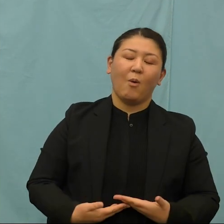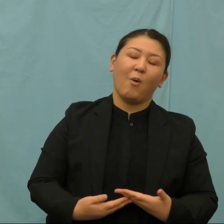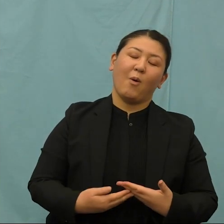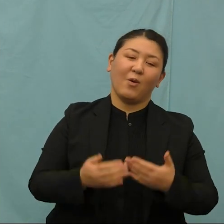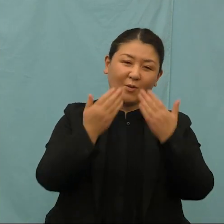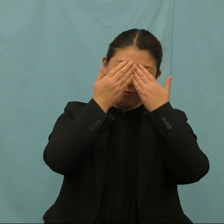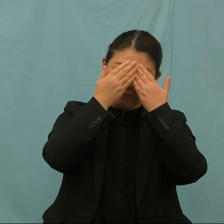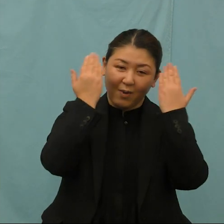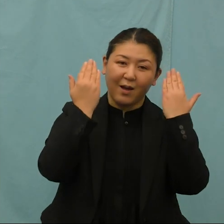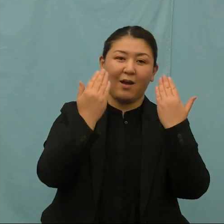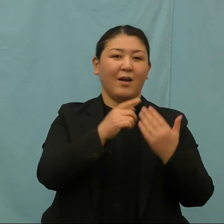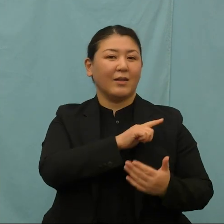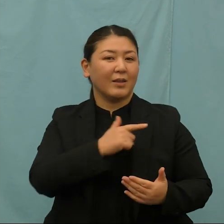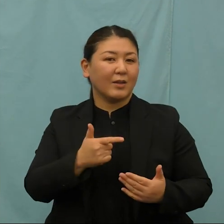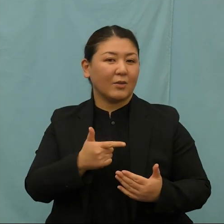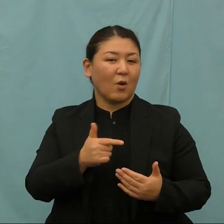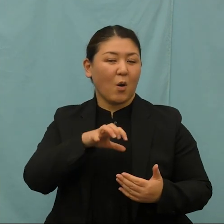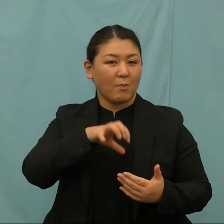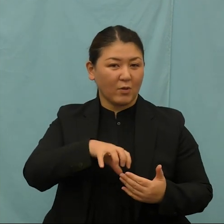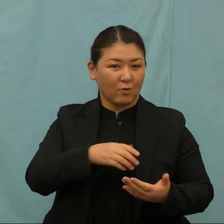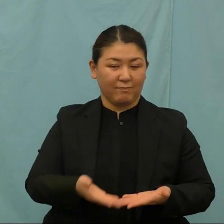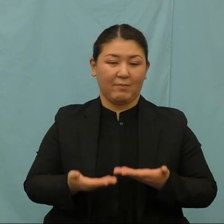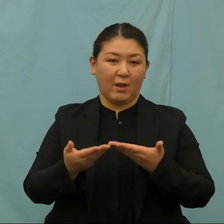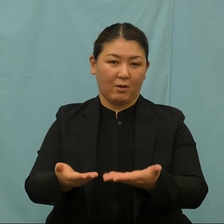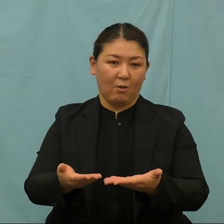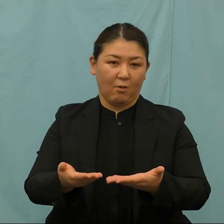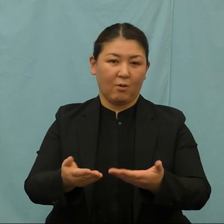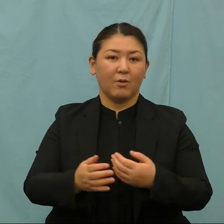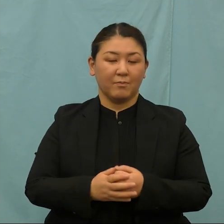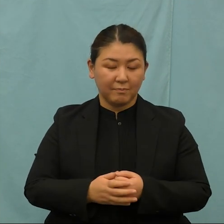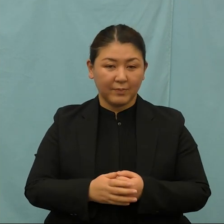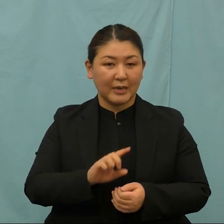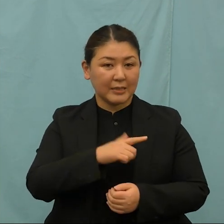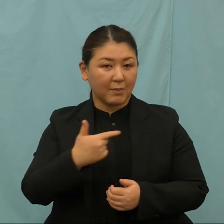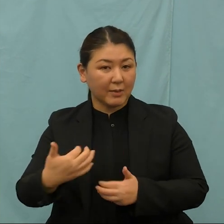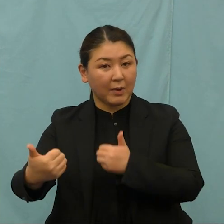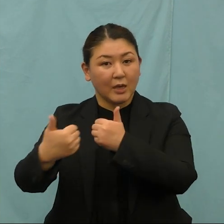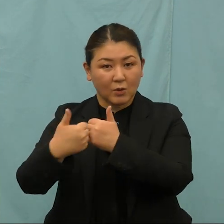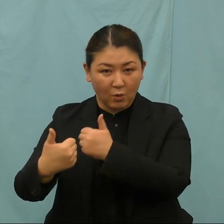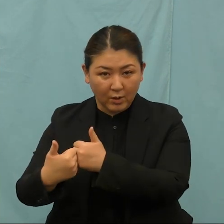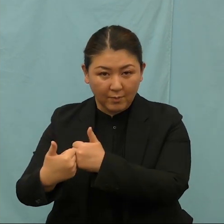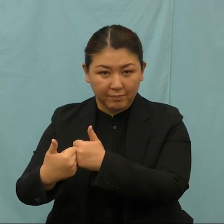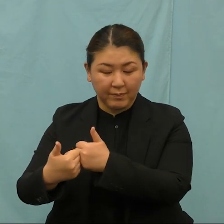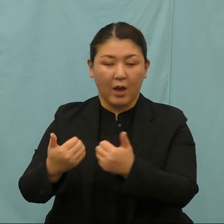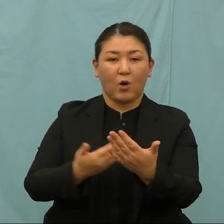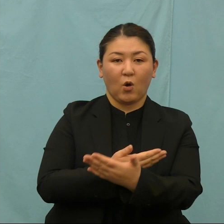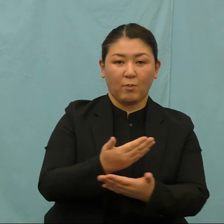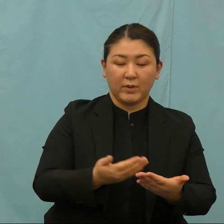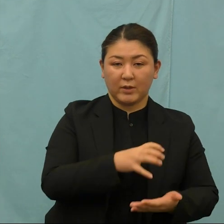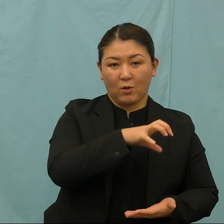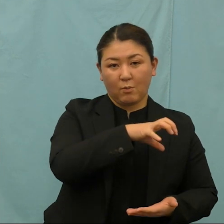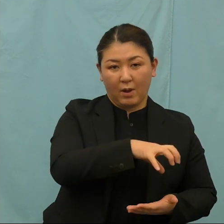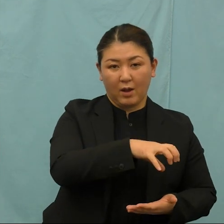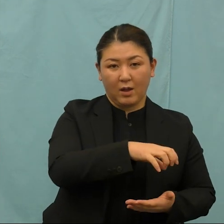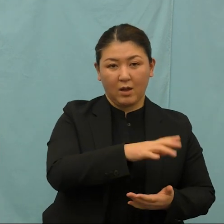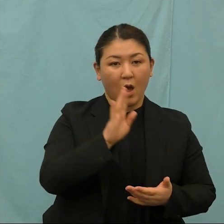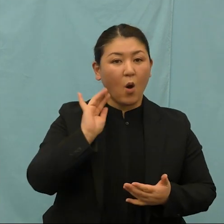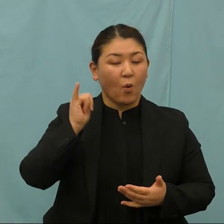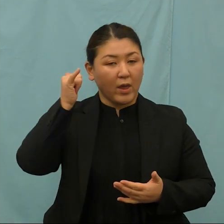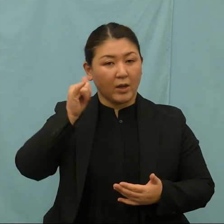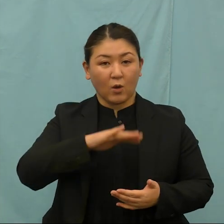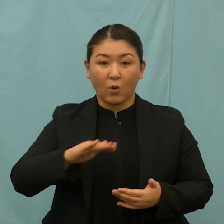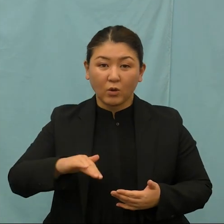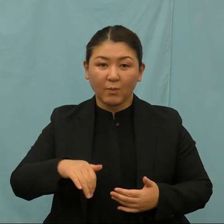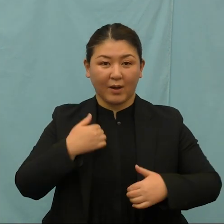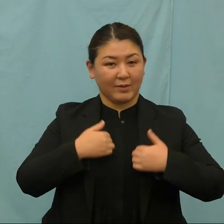レッシュすることができる機会を提供する場のほか、さまざまな相談やコミュニティの場、